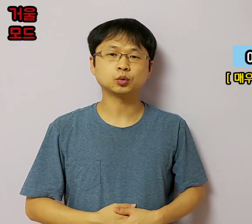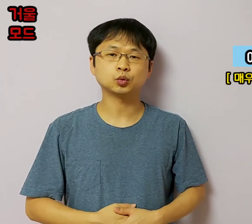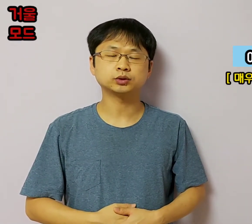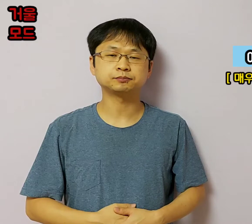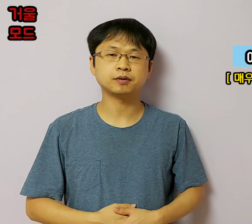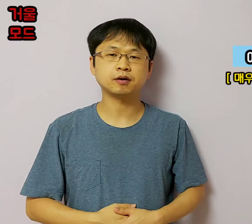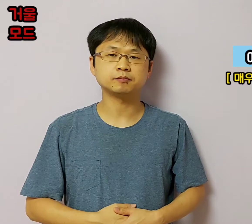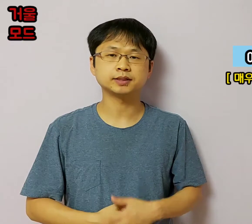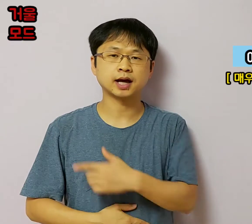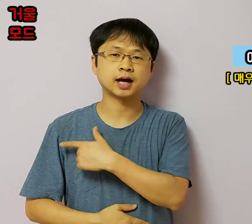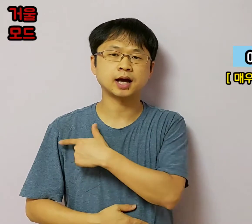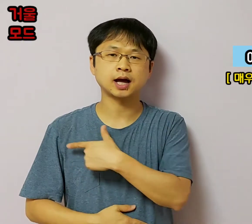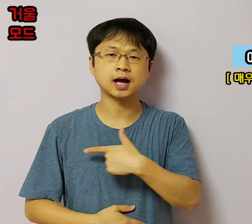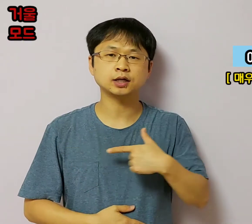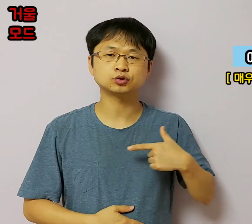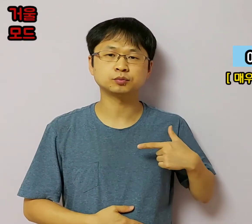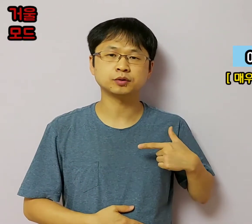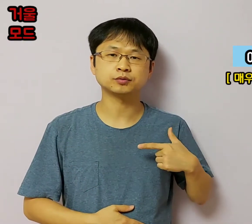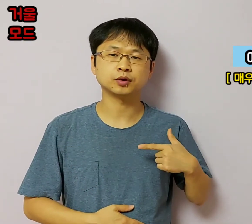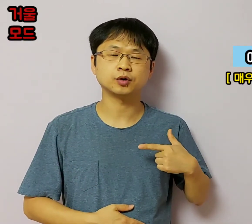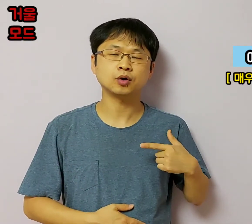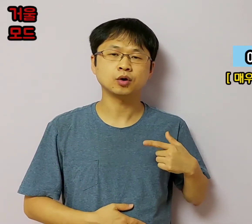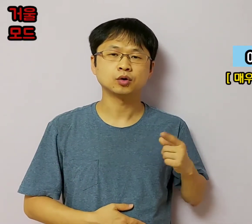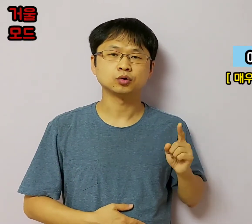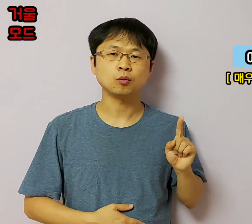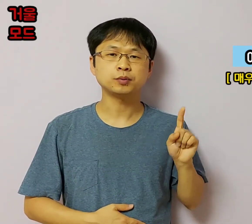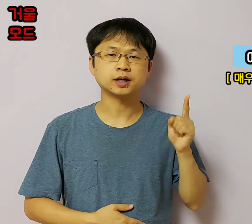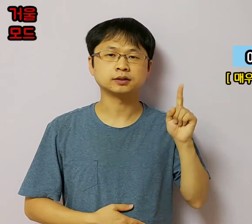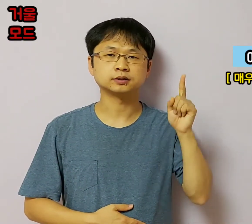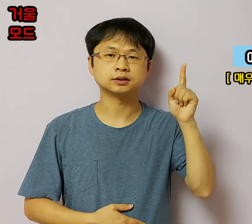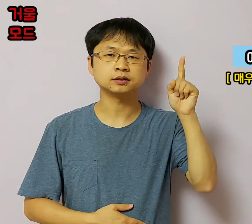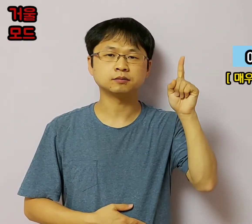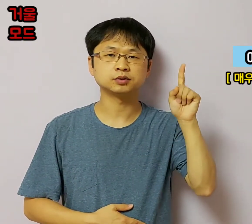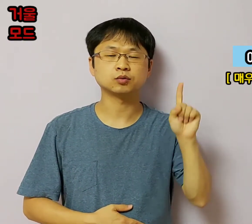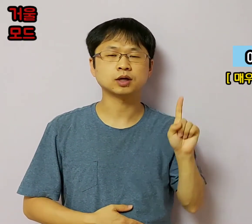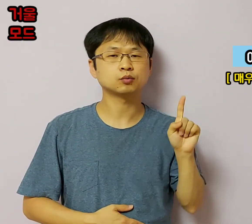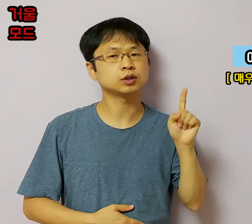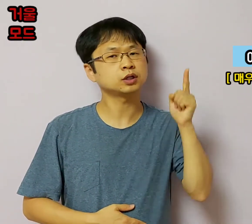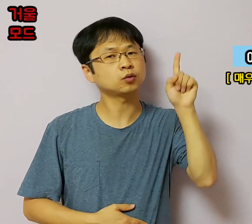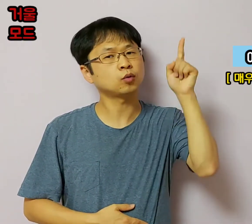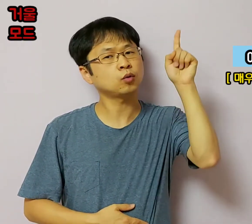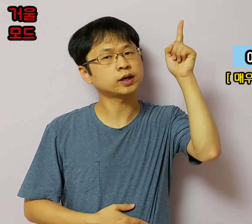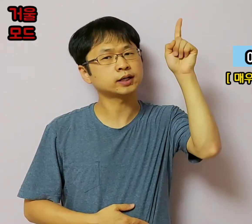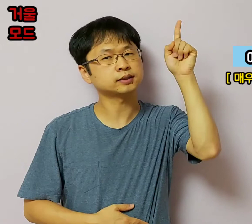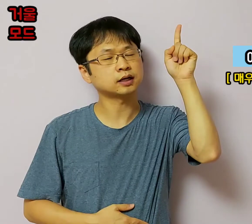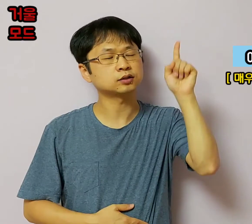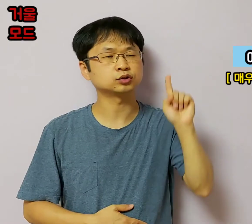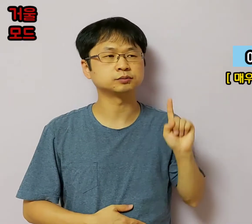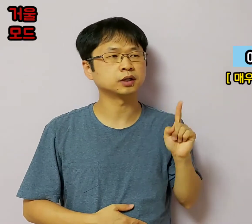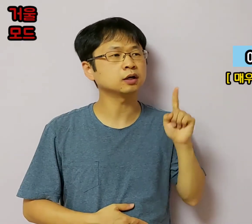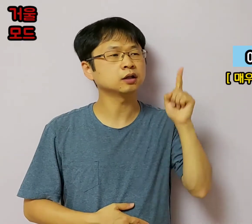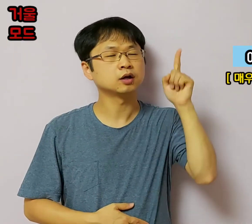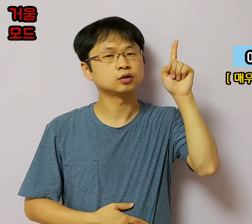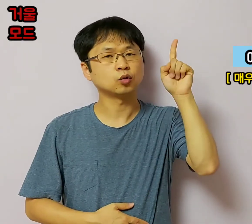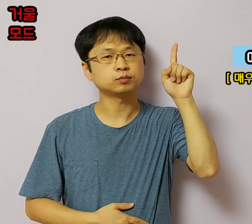오르고 싶어입니다. 아주 배웠고요. 높이라는 것은 검지손가락 위로 향해서 가르쳐 주시면